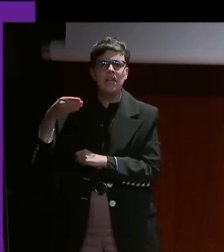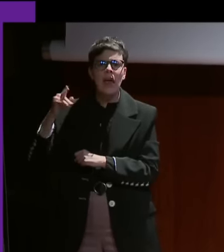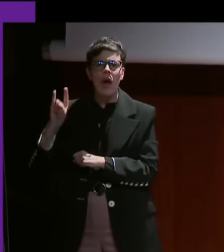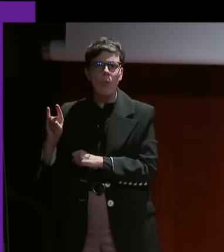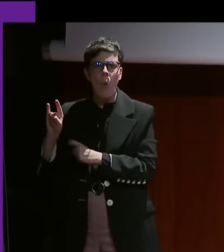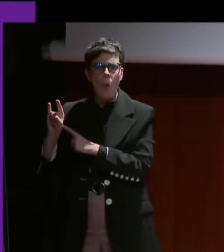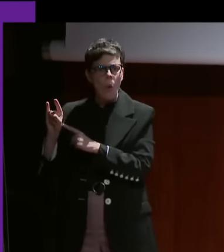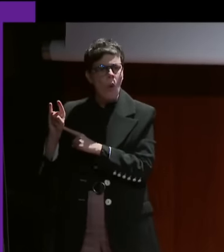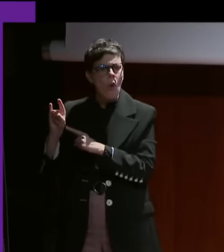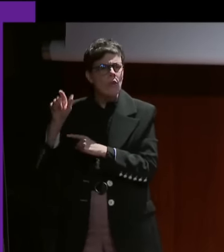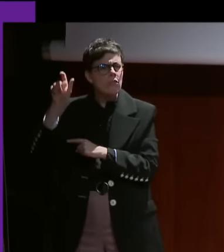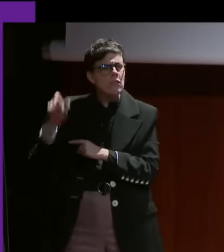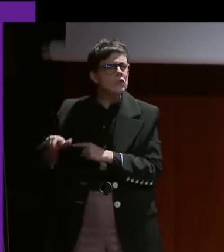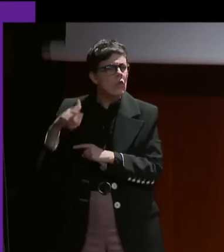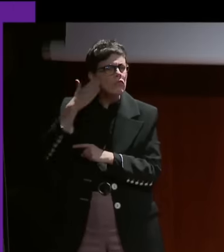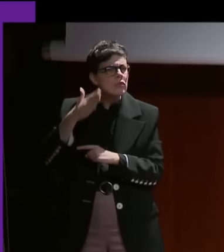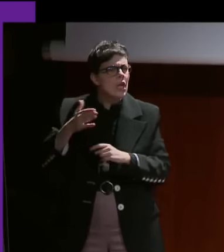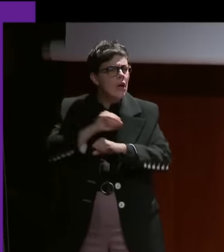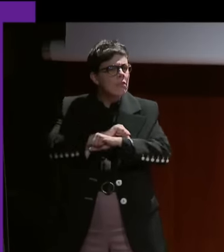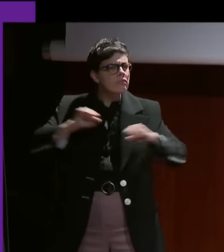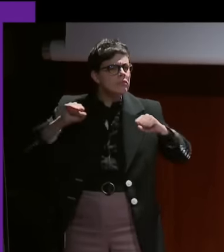alors,